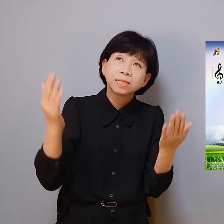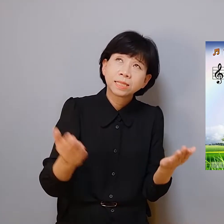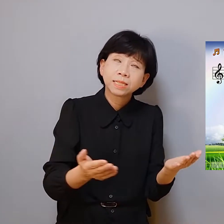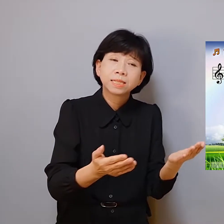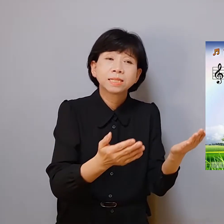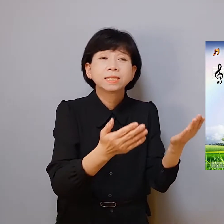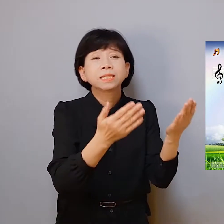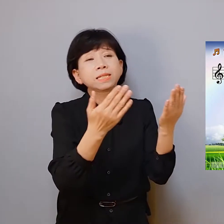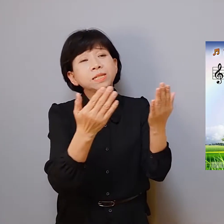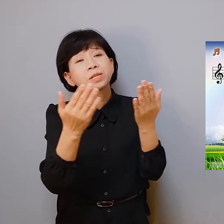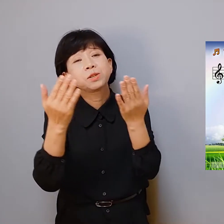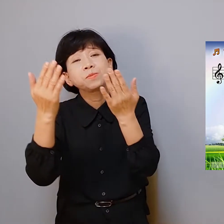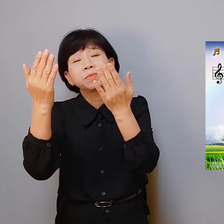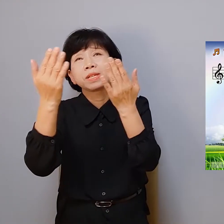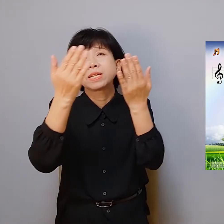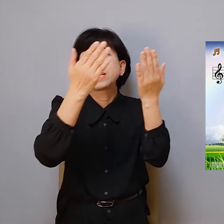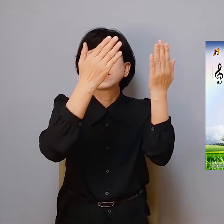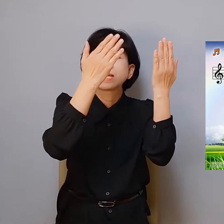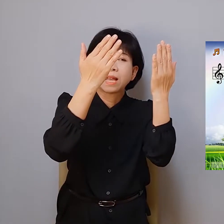찬송을